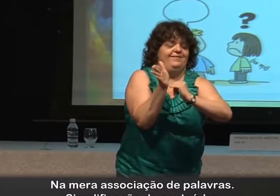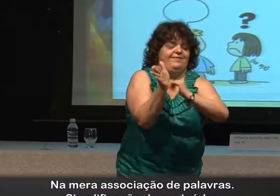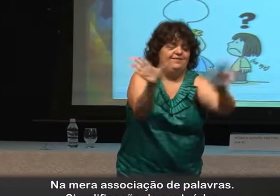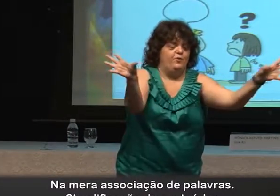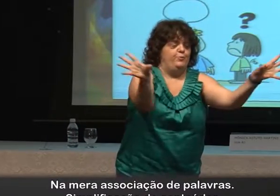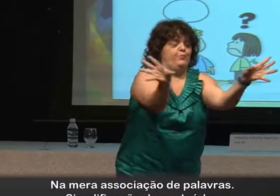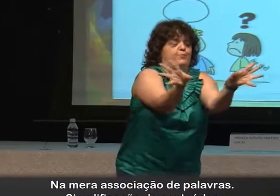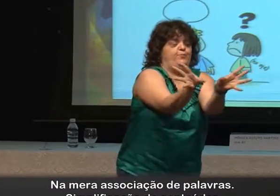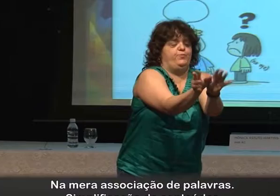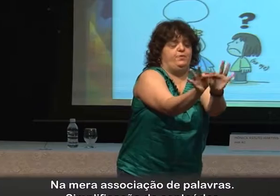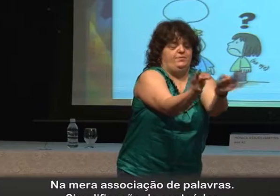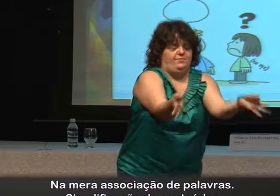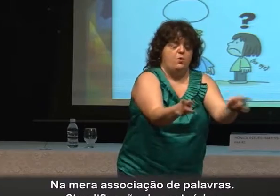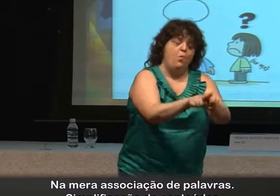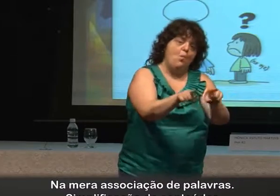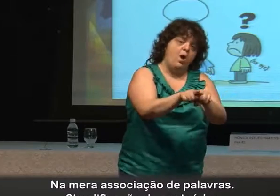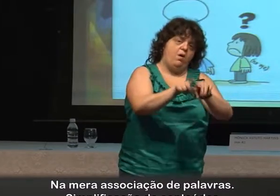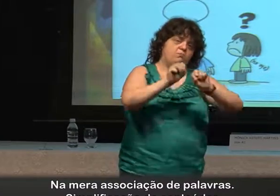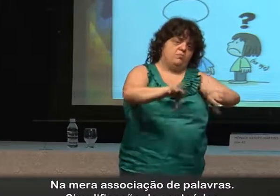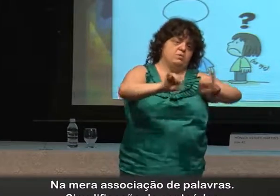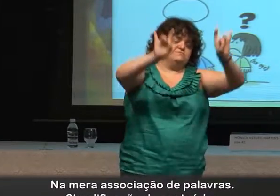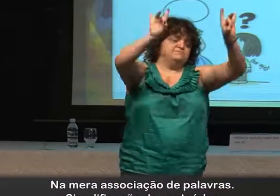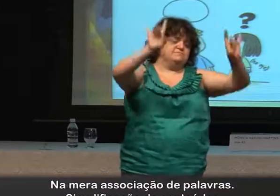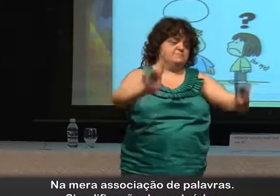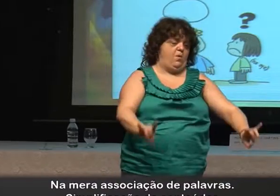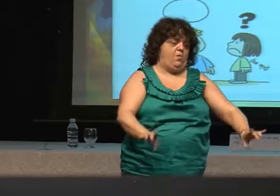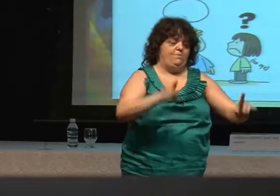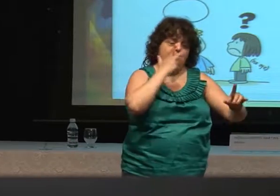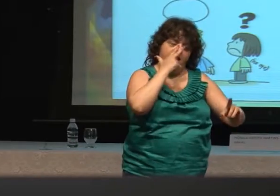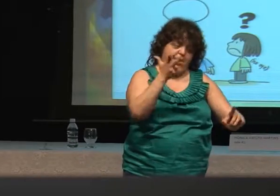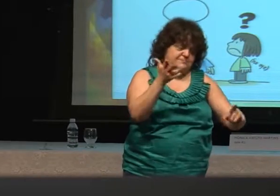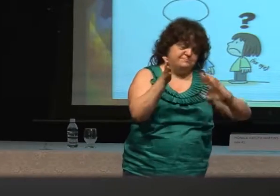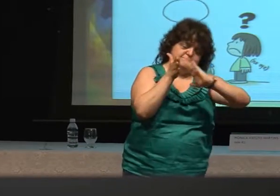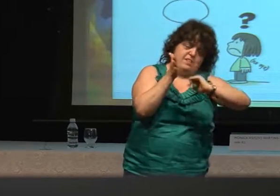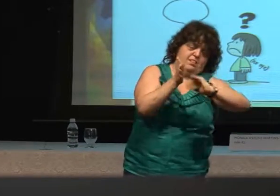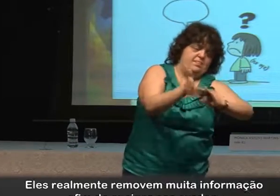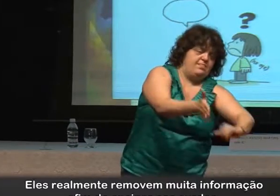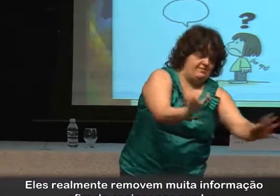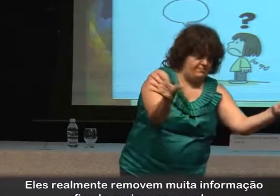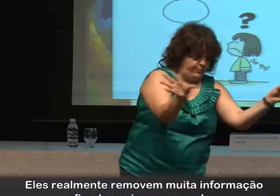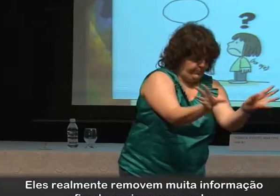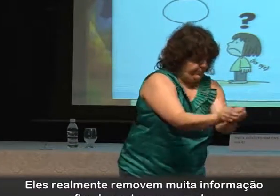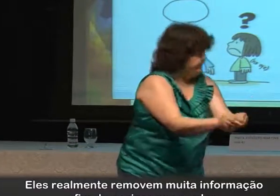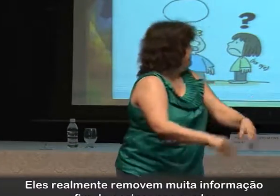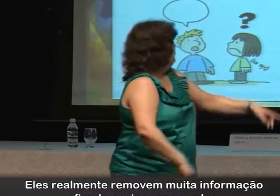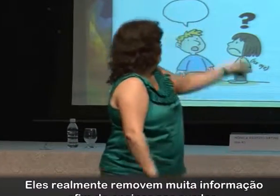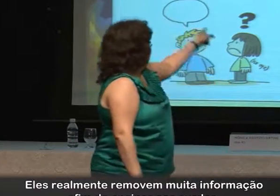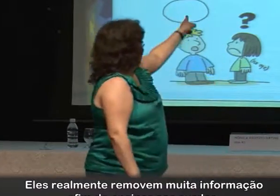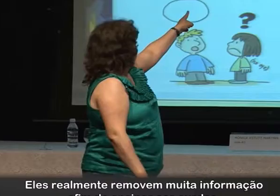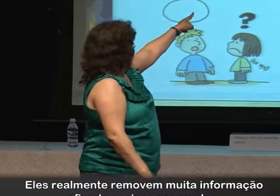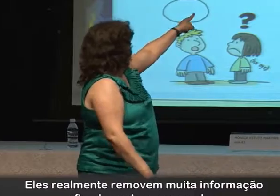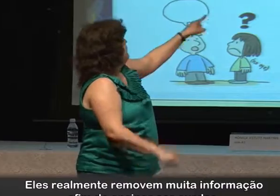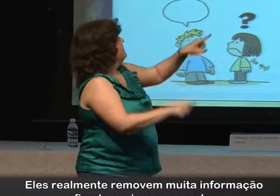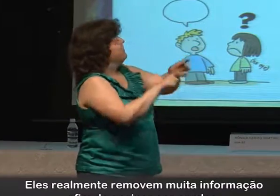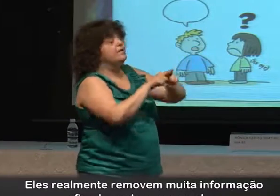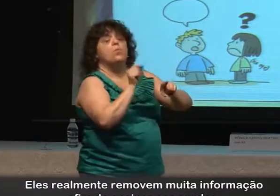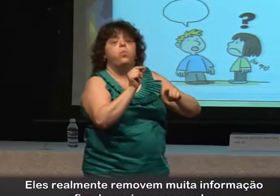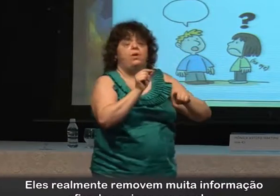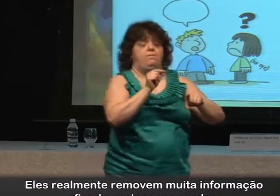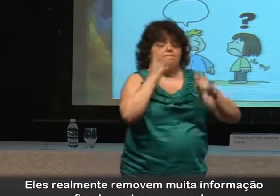associação de palavras, simplificação de conteúdos. Então eles realmente removem muita informação a fim de